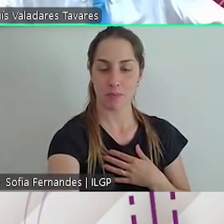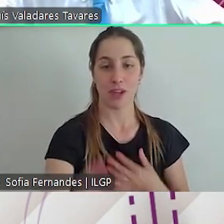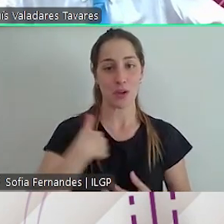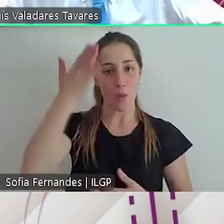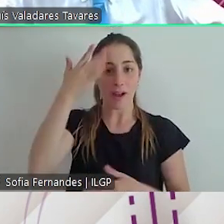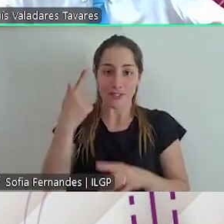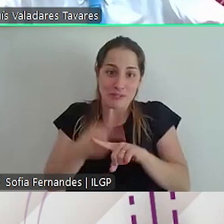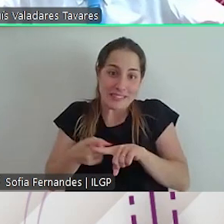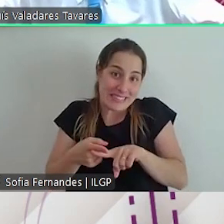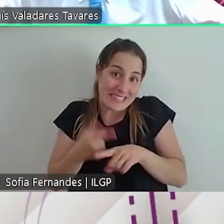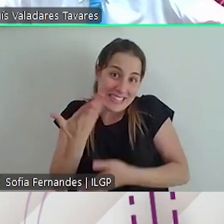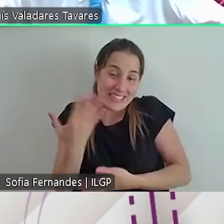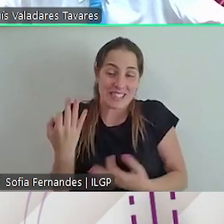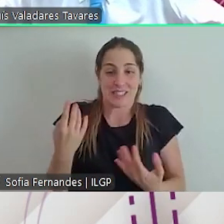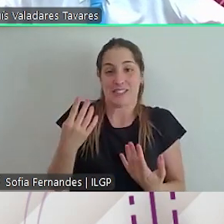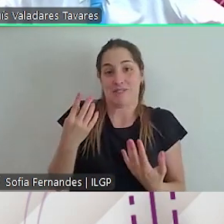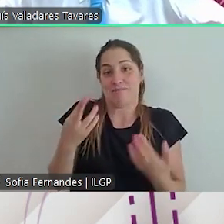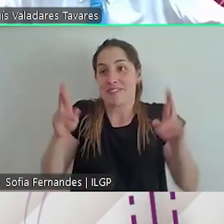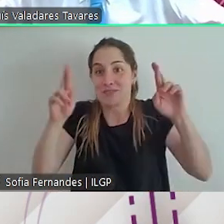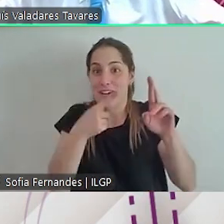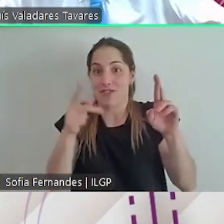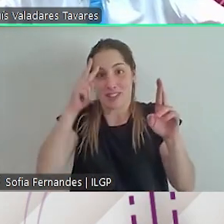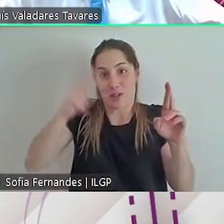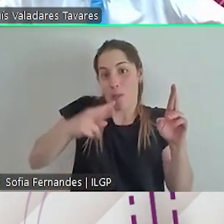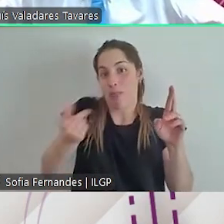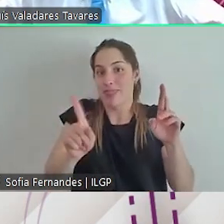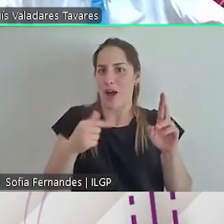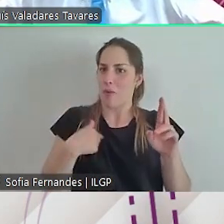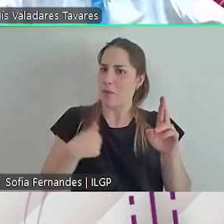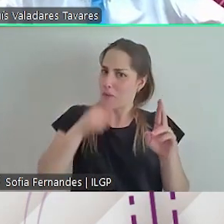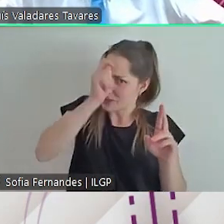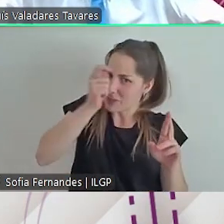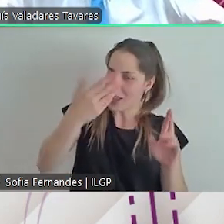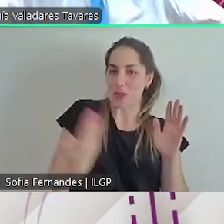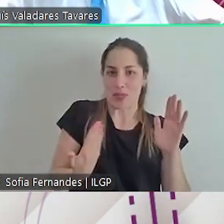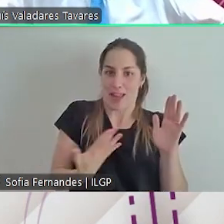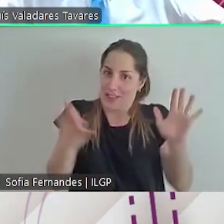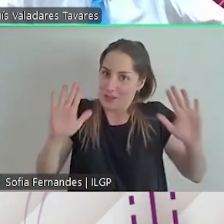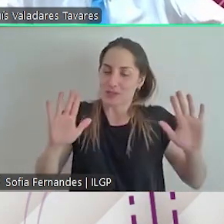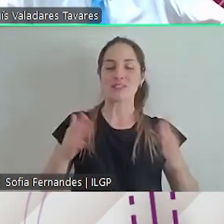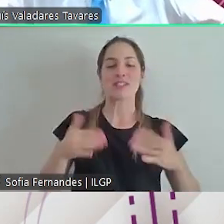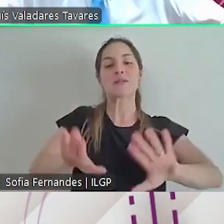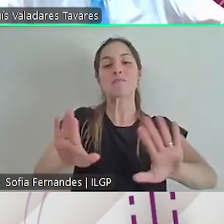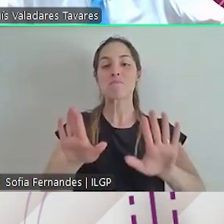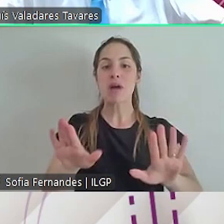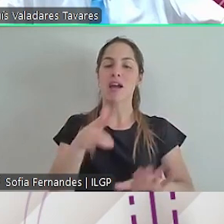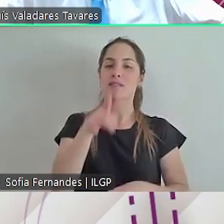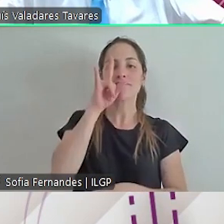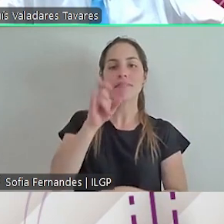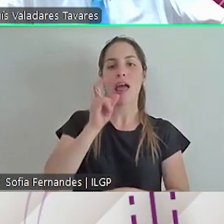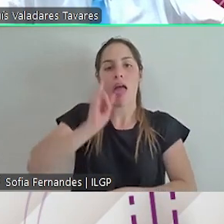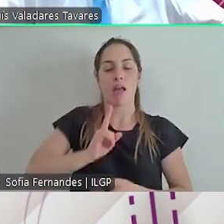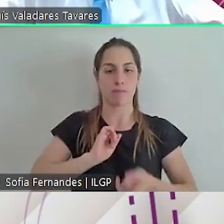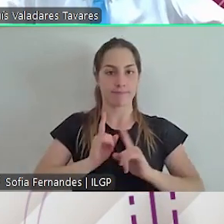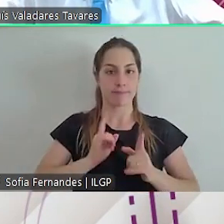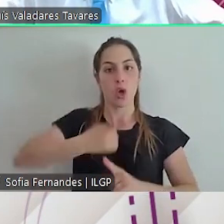se incomodem, porque estou a respeitar os direitos de autor, mas a ideia é exatamente essa. Podemos ter jogos